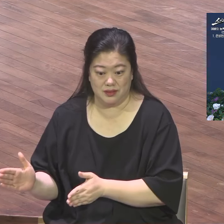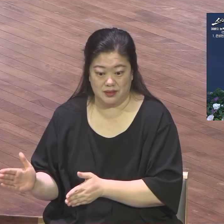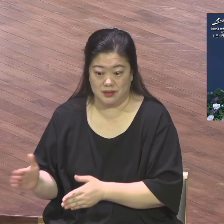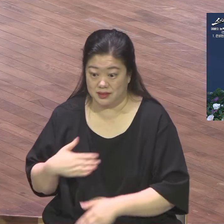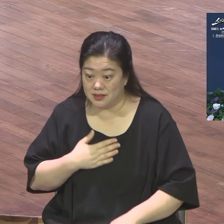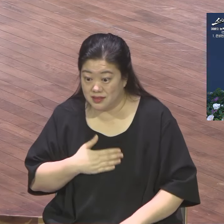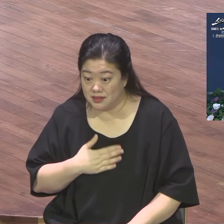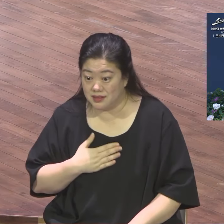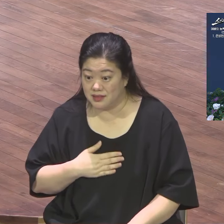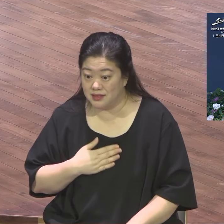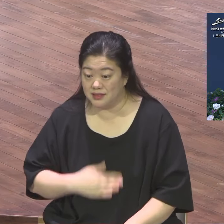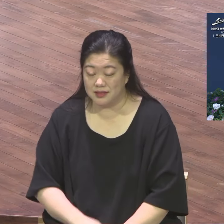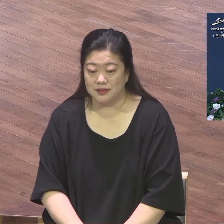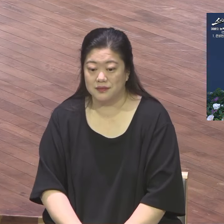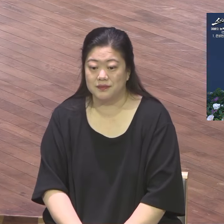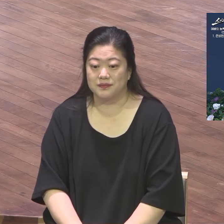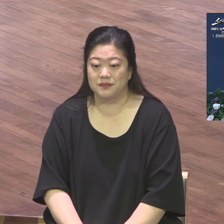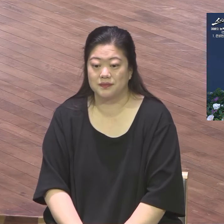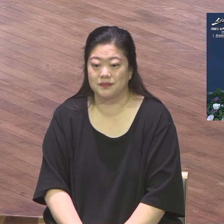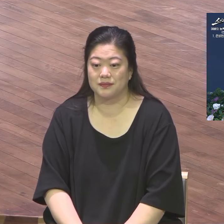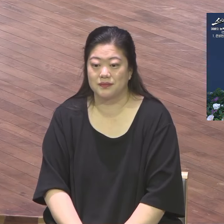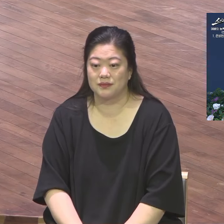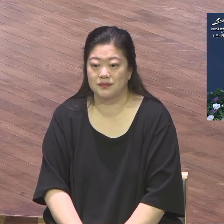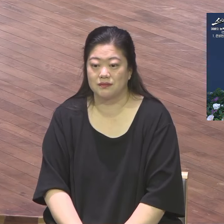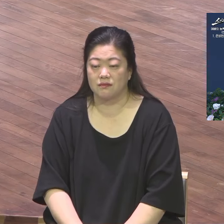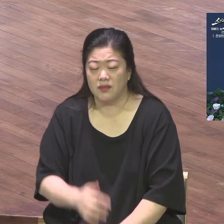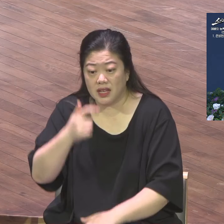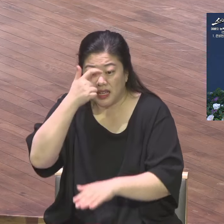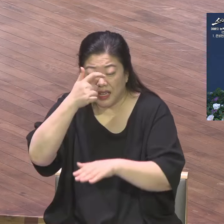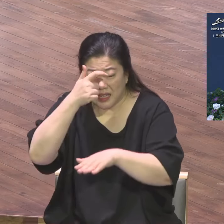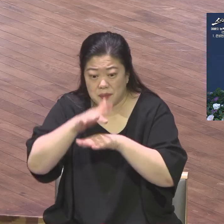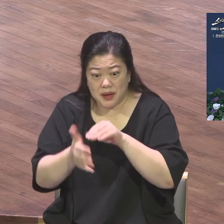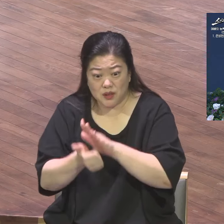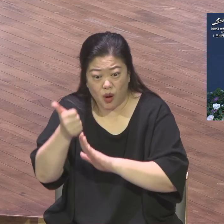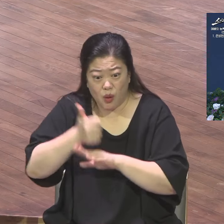있도록. 조금만 여러분 신경 쓰면요 예배 성공할 수 있어요.